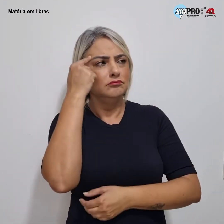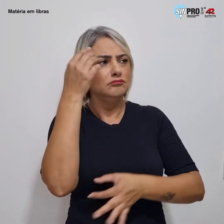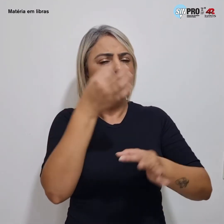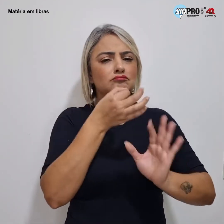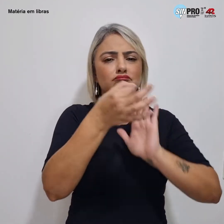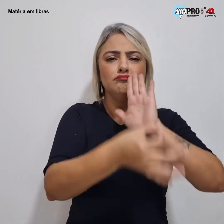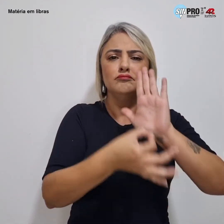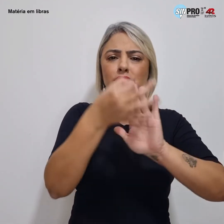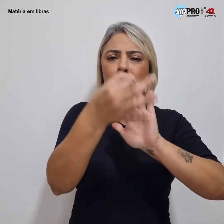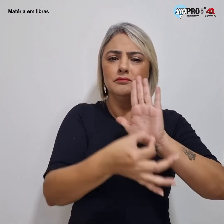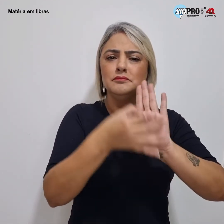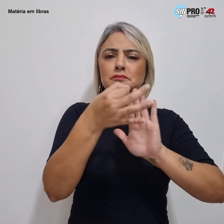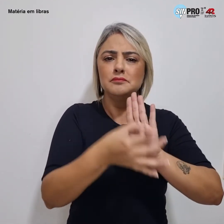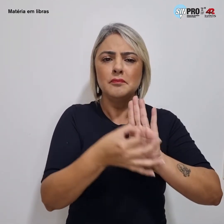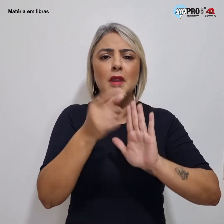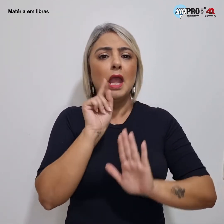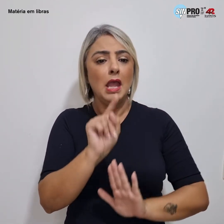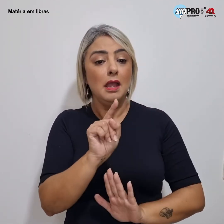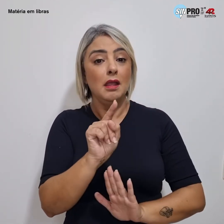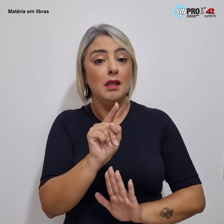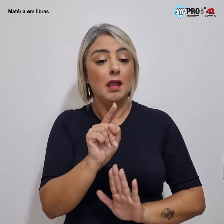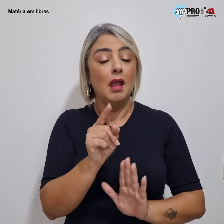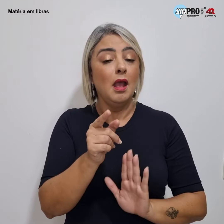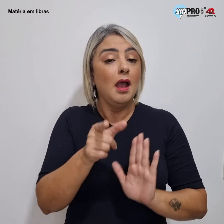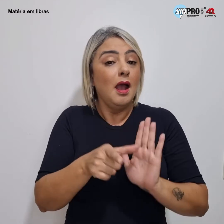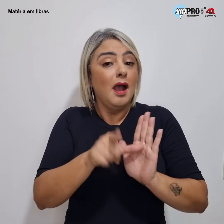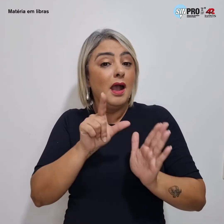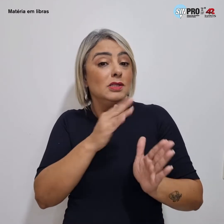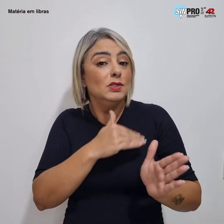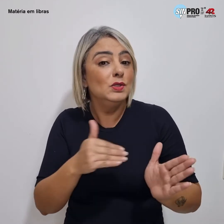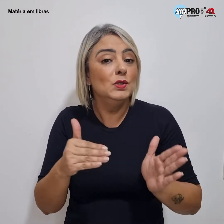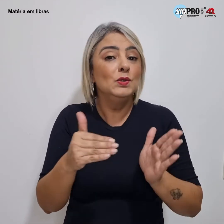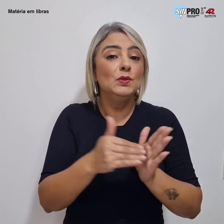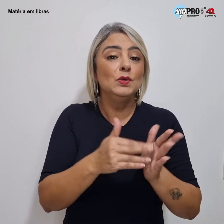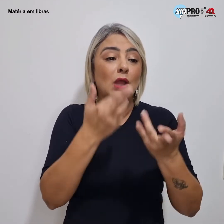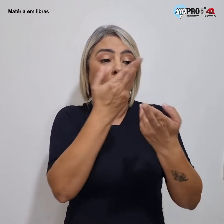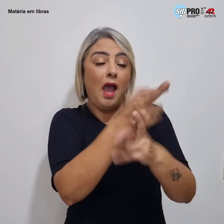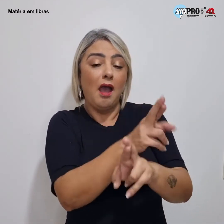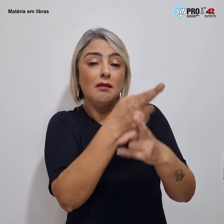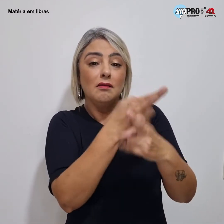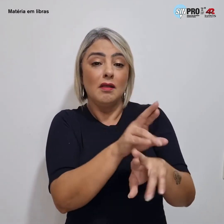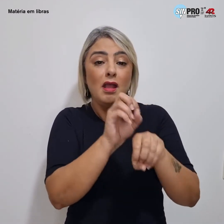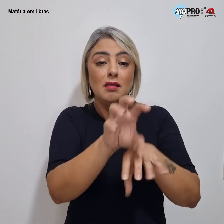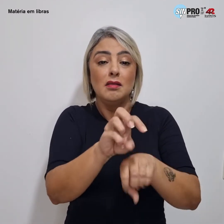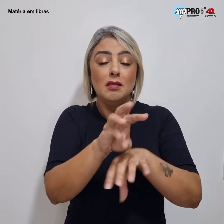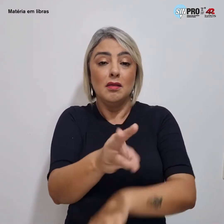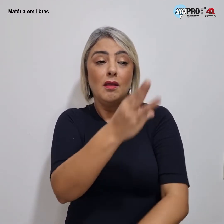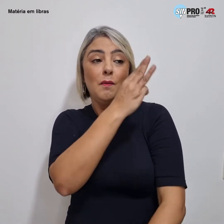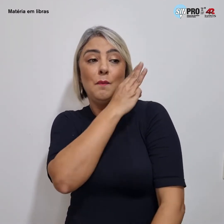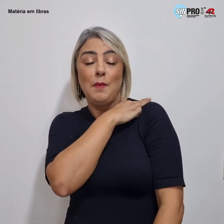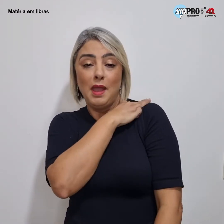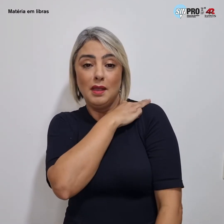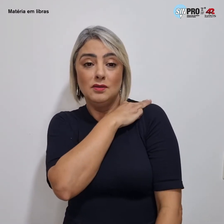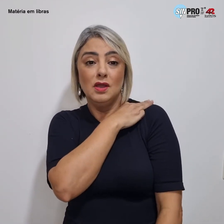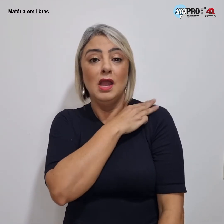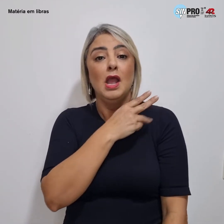o pensamento crítico e revogar, antes de mais nada, a reforma do ensino médio, que